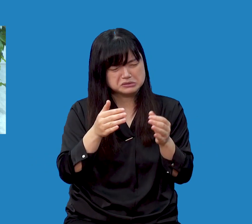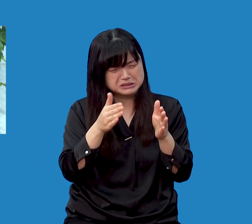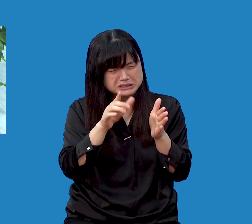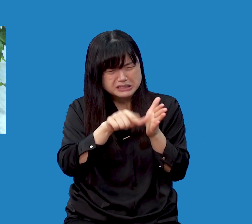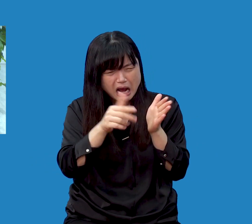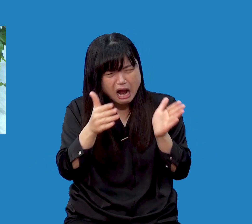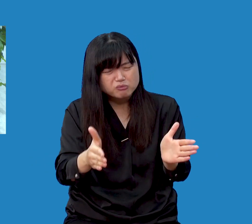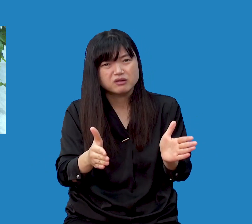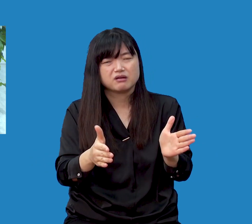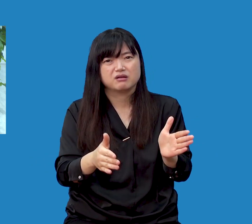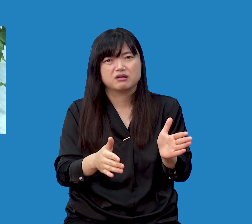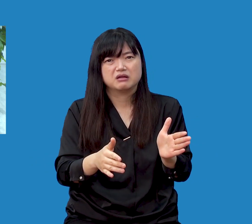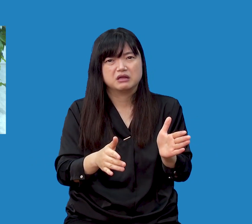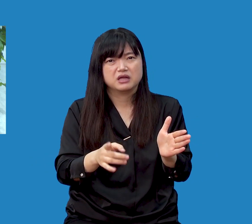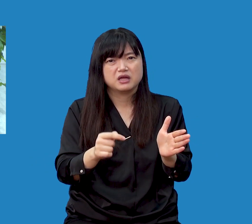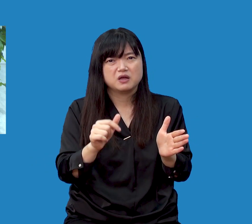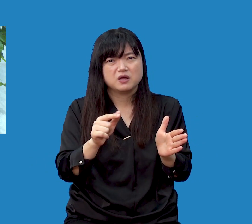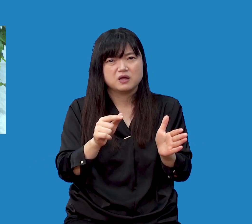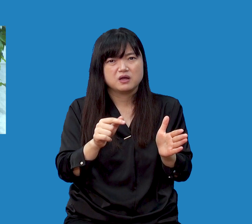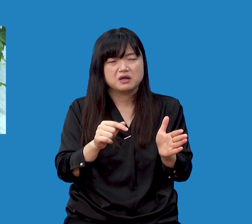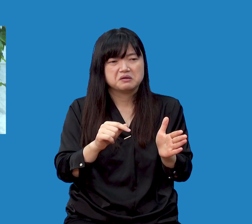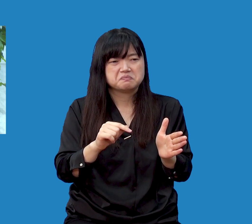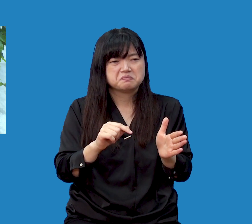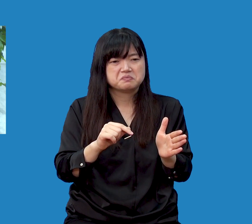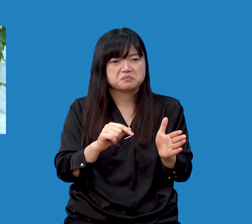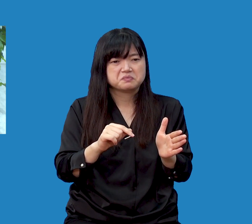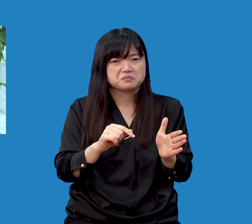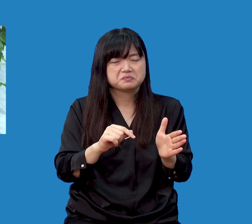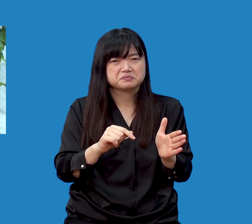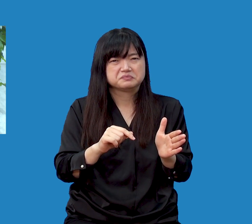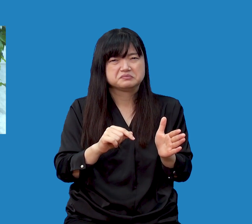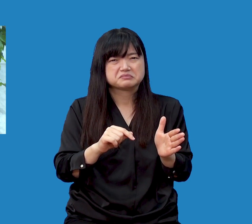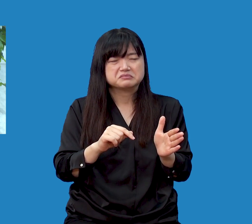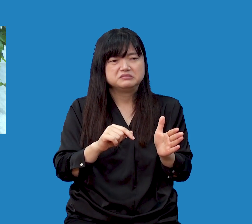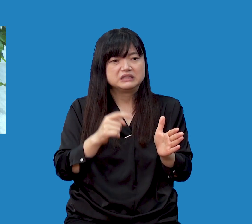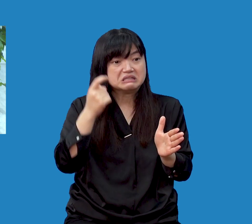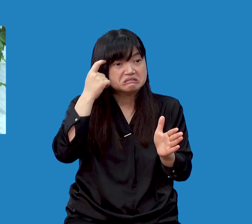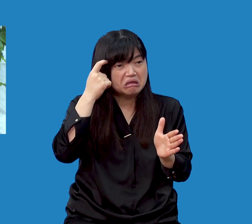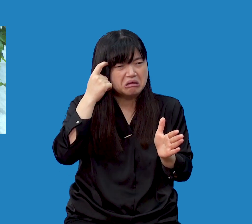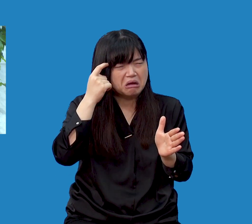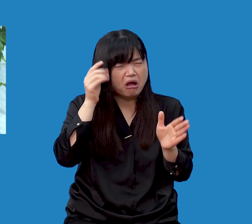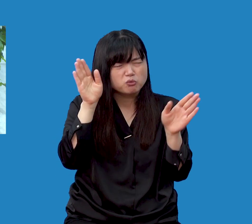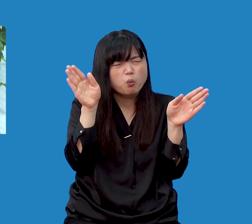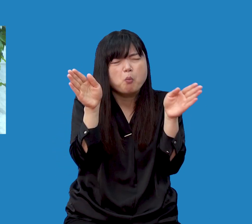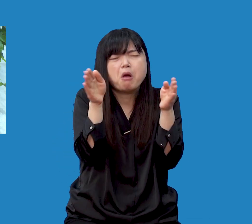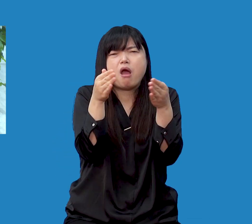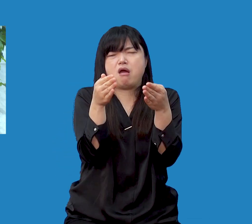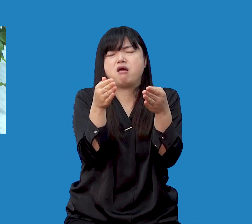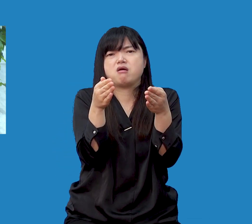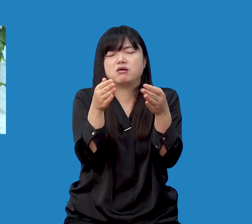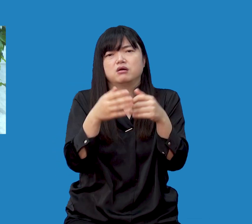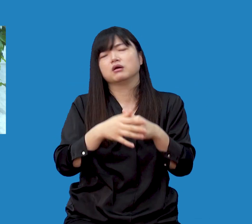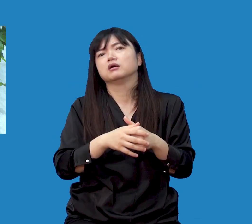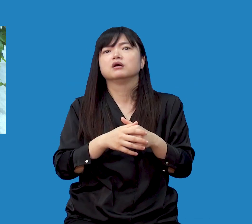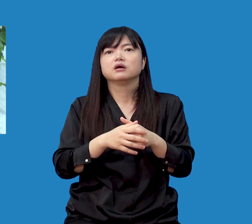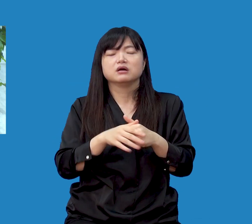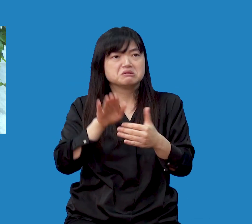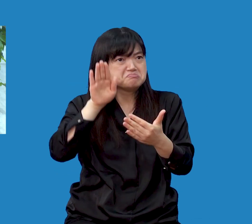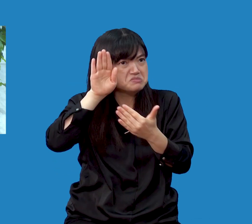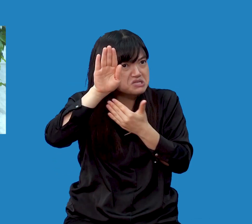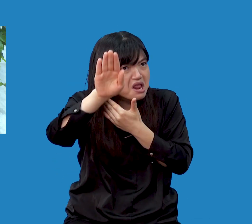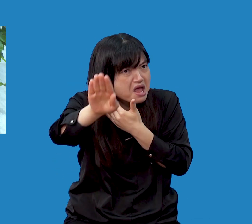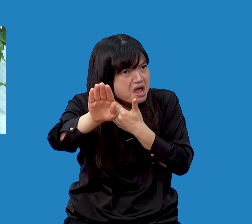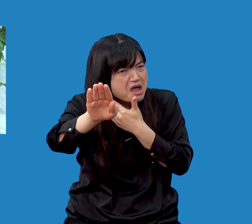제한된 아주 좁은 공간적인 사고를 합니다. 미래